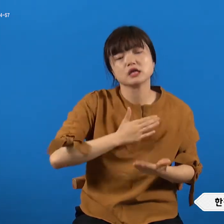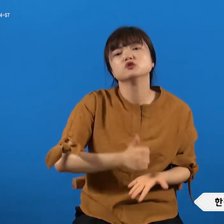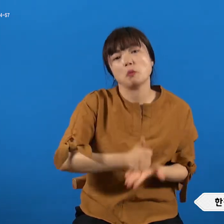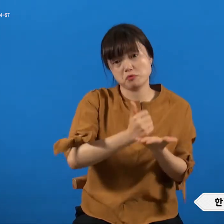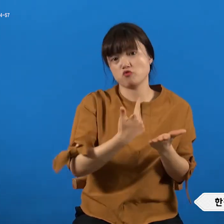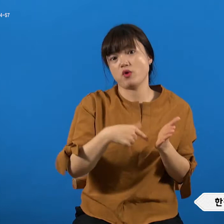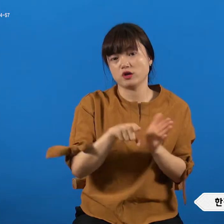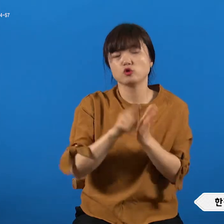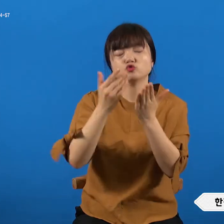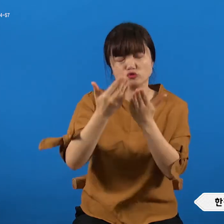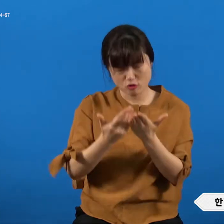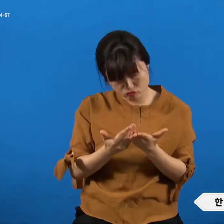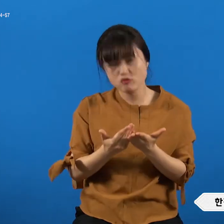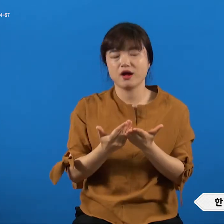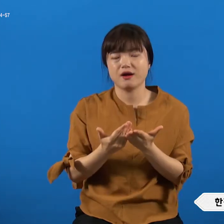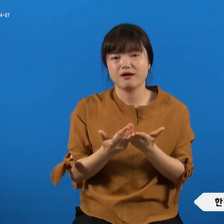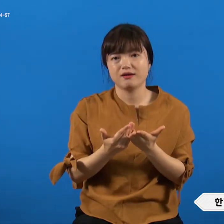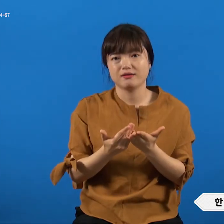위해서다.